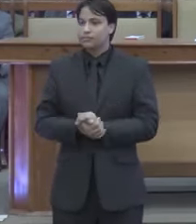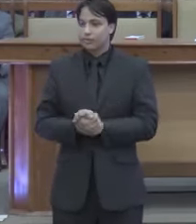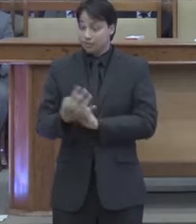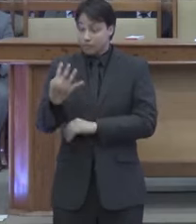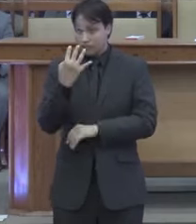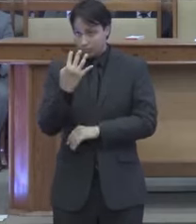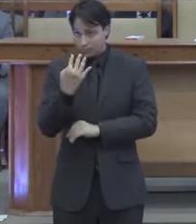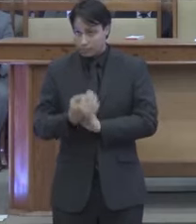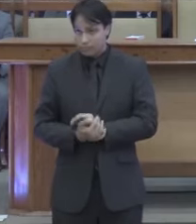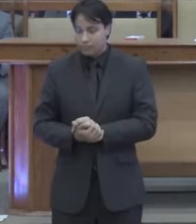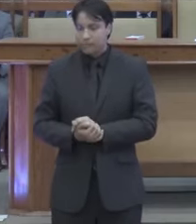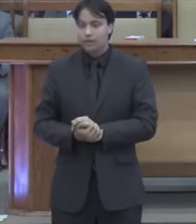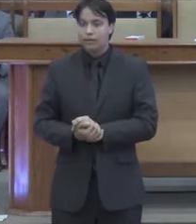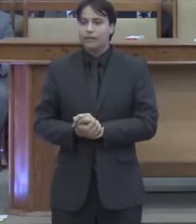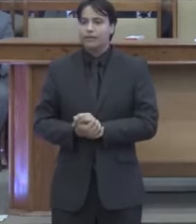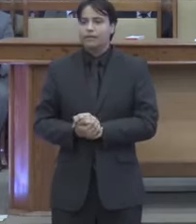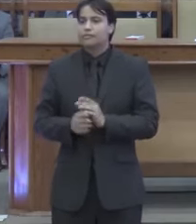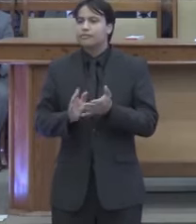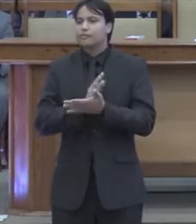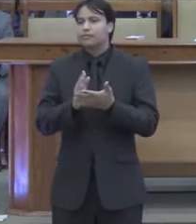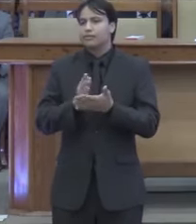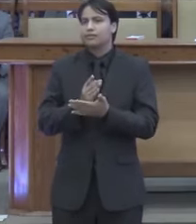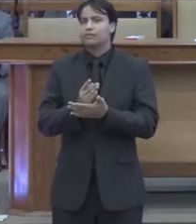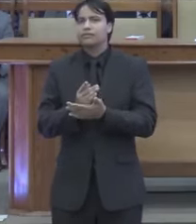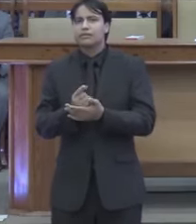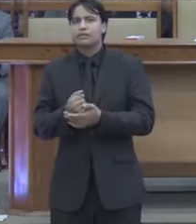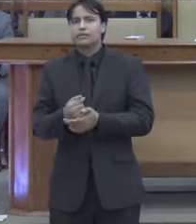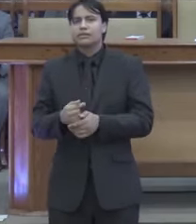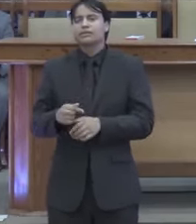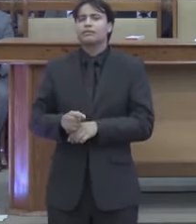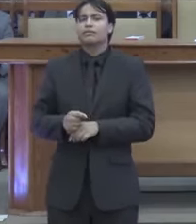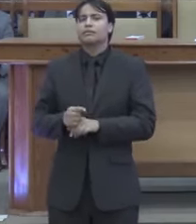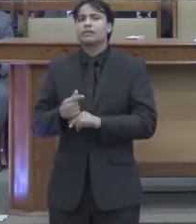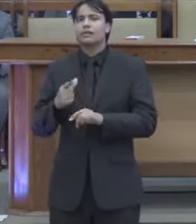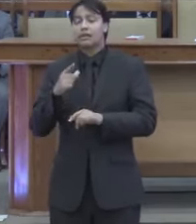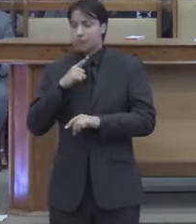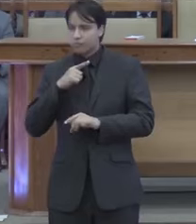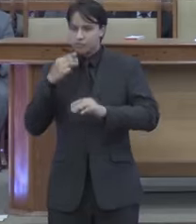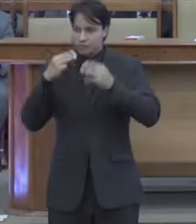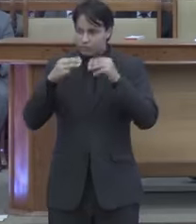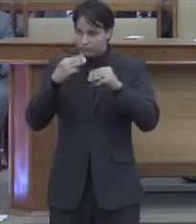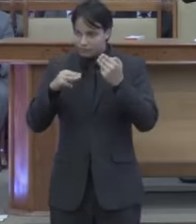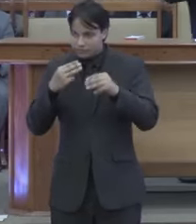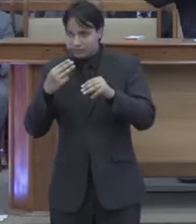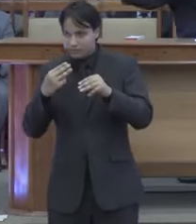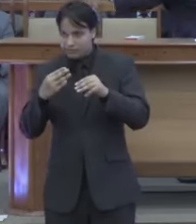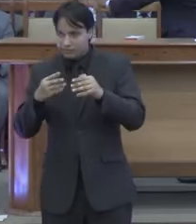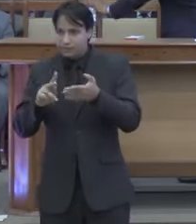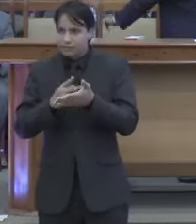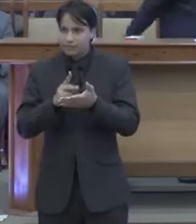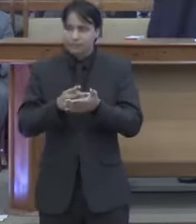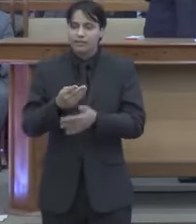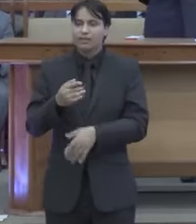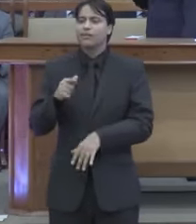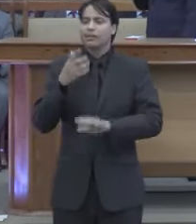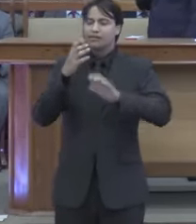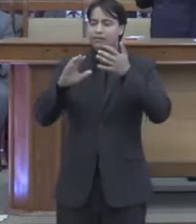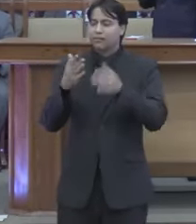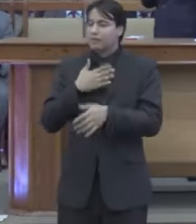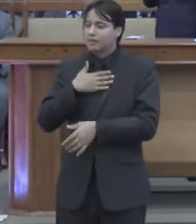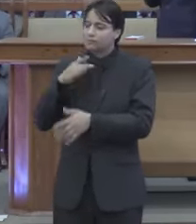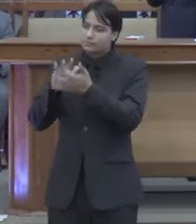mim. Às vezes você vem para um culto como esse, canto em da harpa. Meu Jesus, tu és bom, tu não sente nadinha.